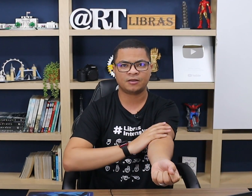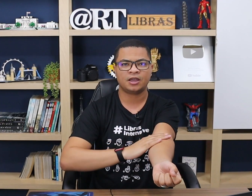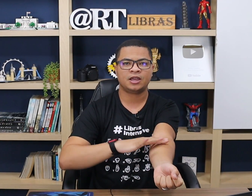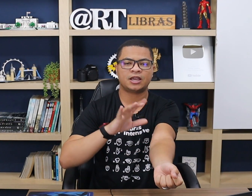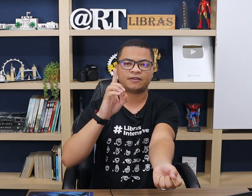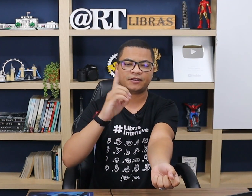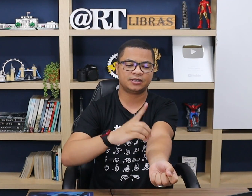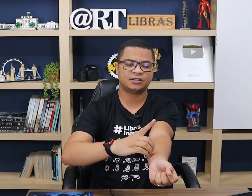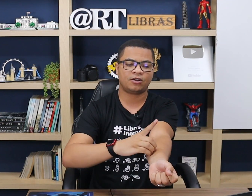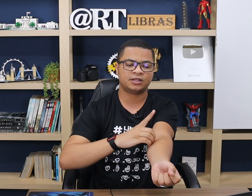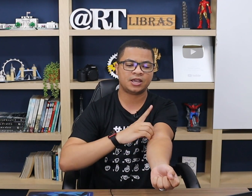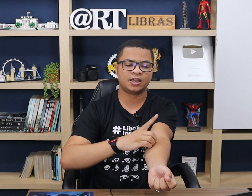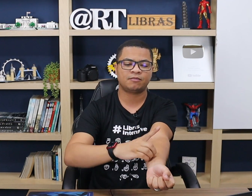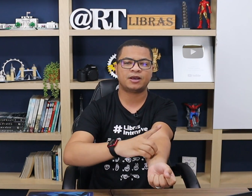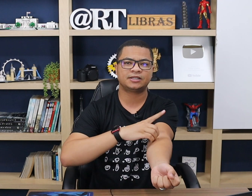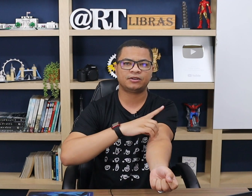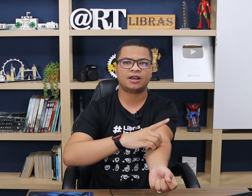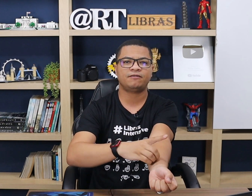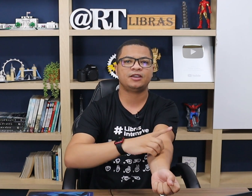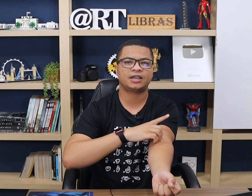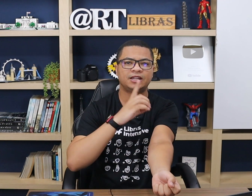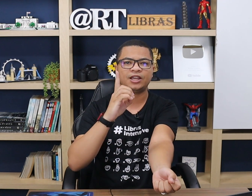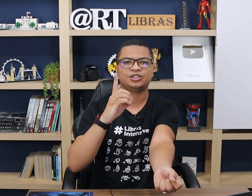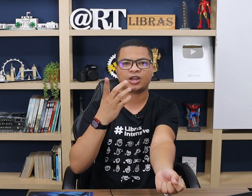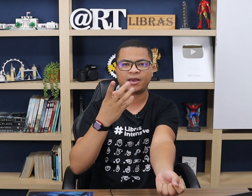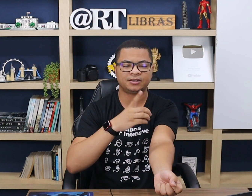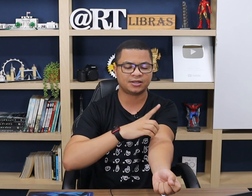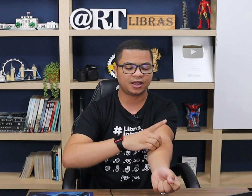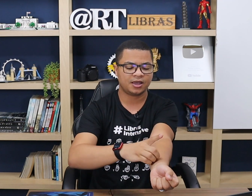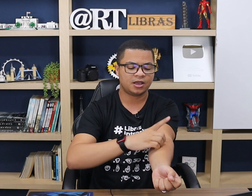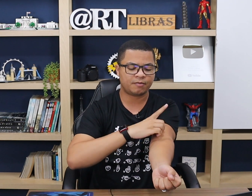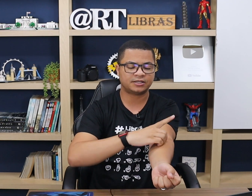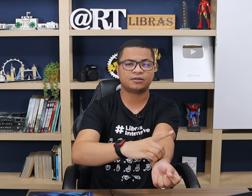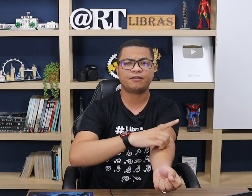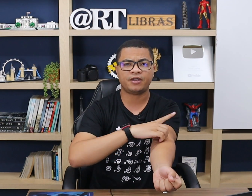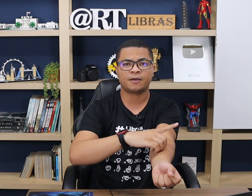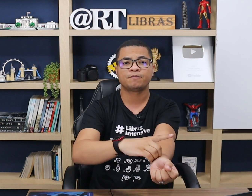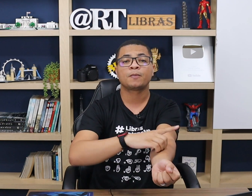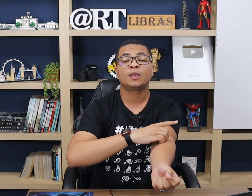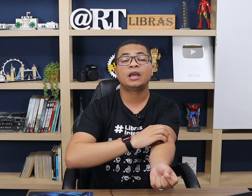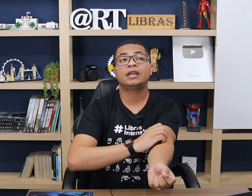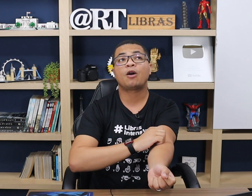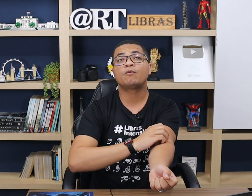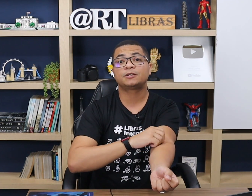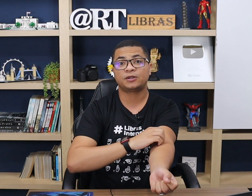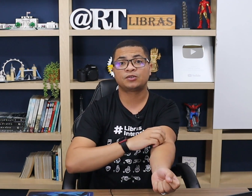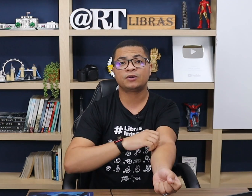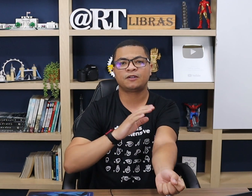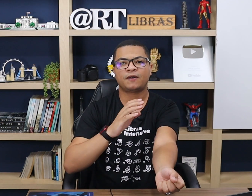E aí você vai fazer assim ó D passando aqui na veia que é David diabetes né e passando na veia tem algumas pessoas que